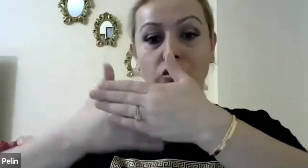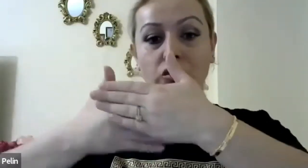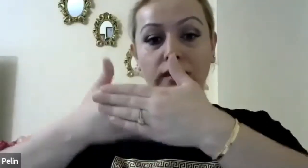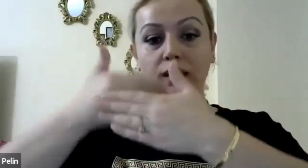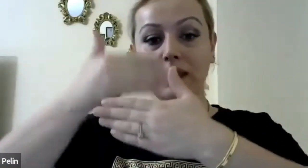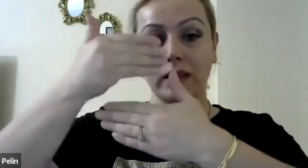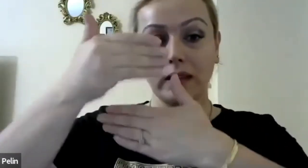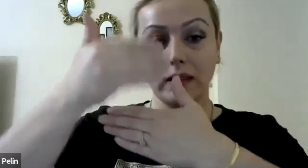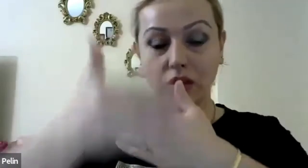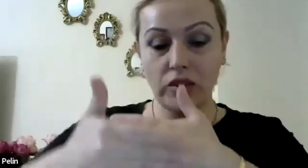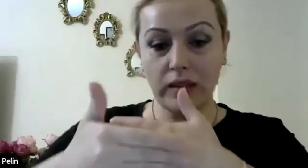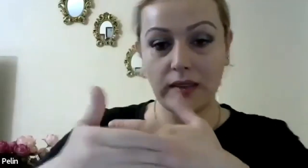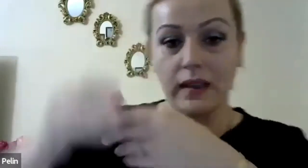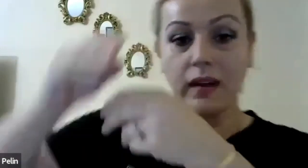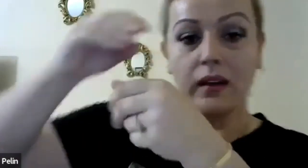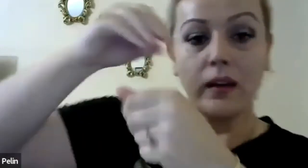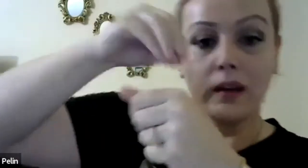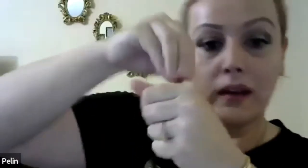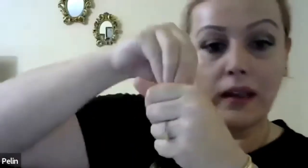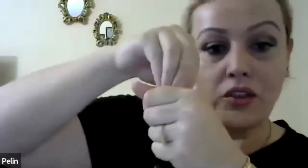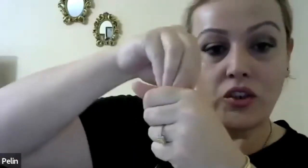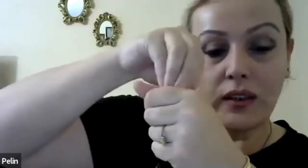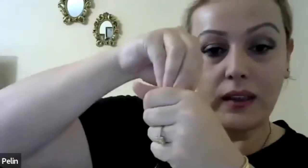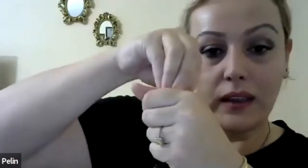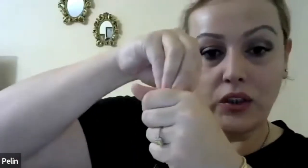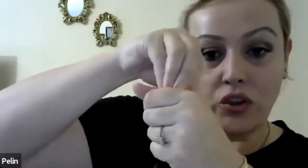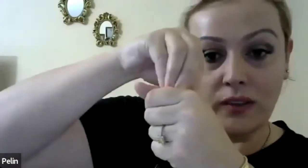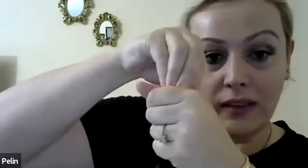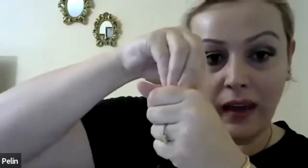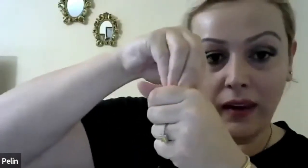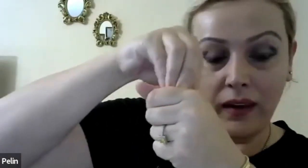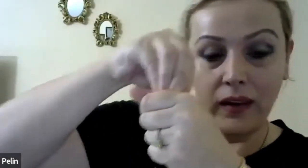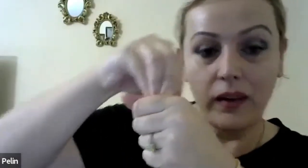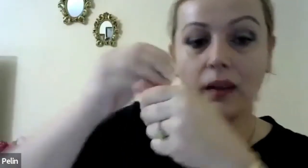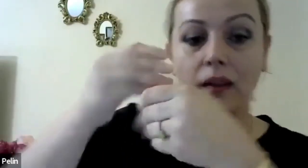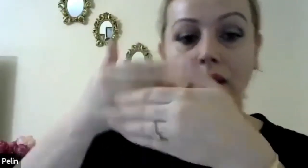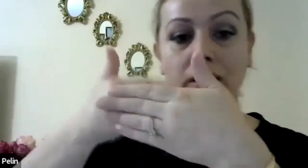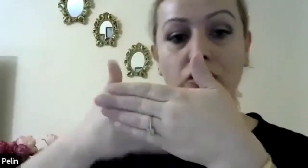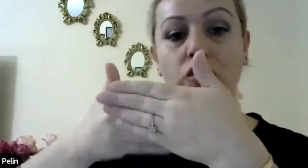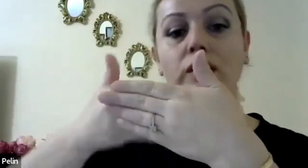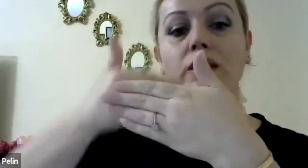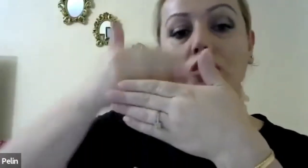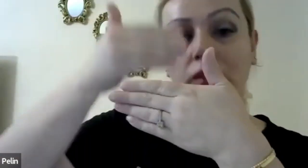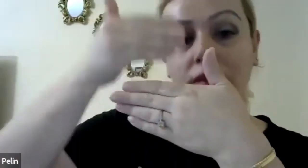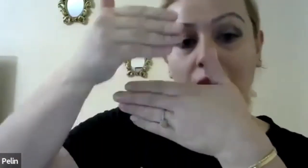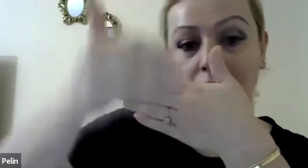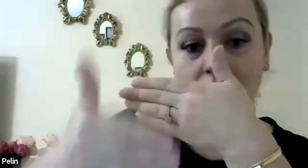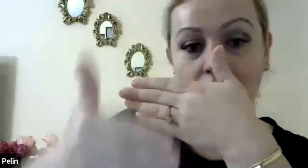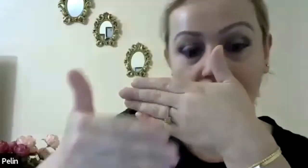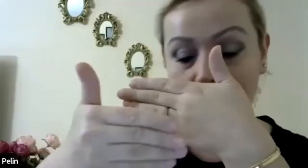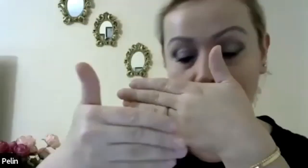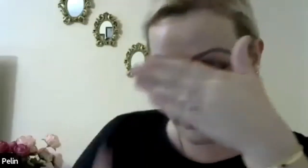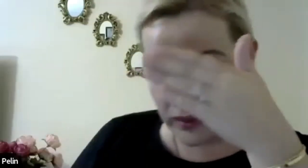dışı, dışarısı. İç, içinde, dış, dışında, dışarısı anlamına